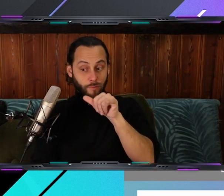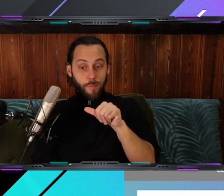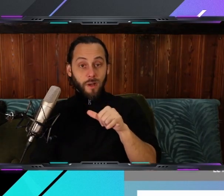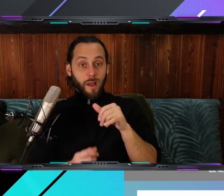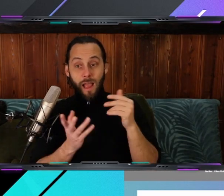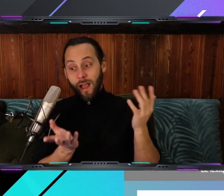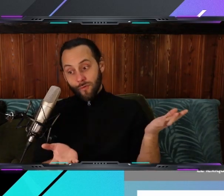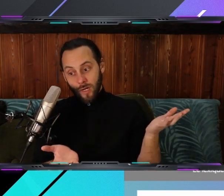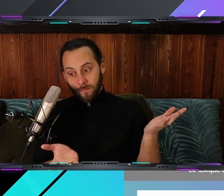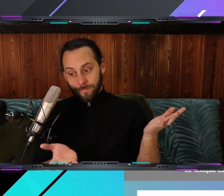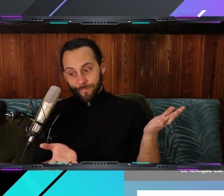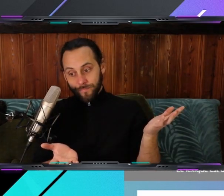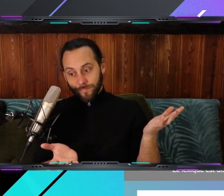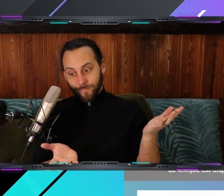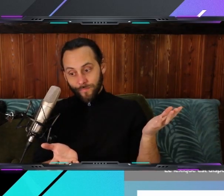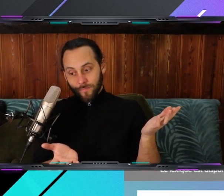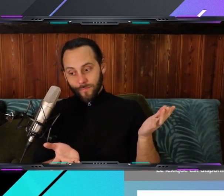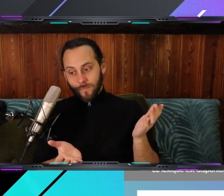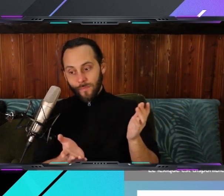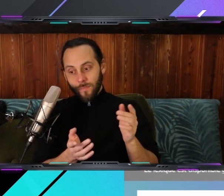Lui, il veut pas avocat.